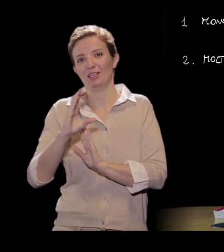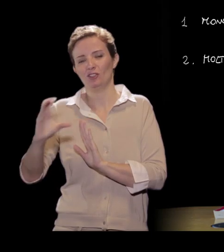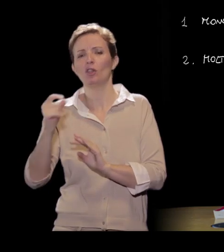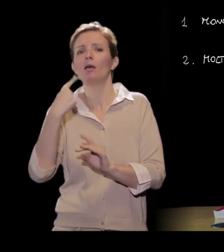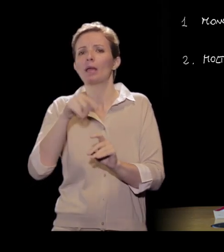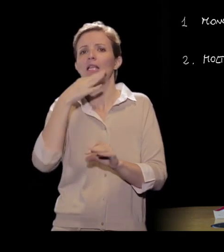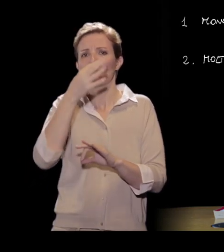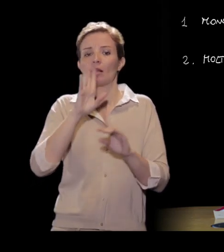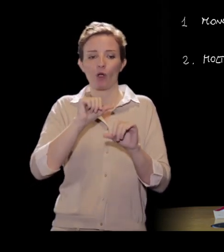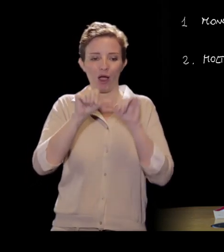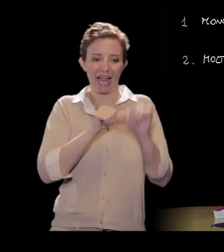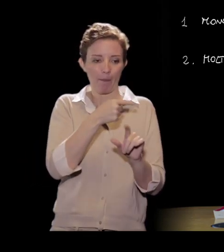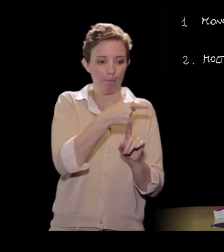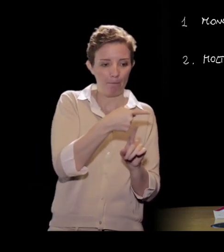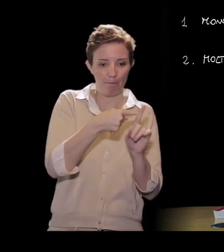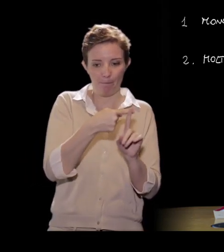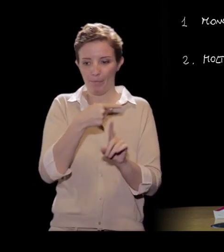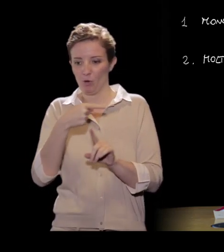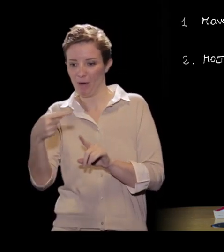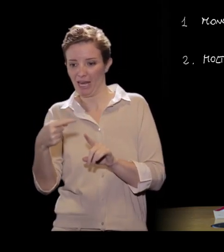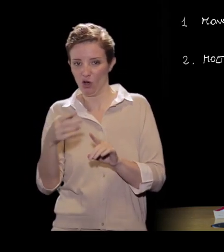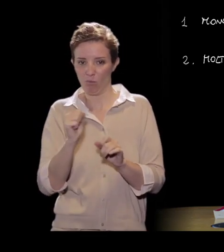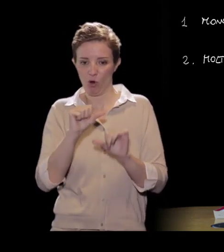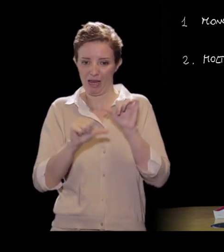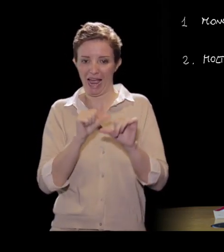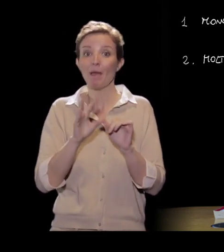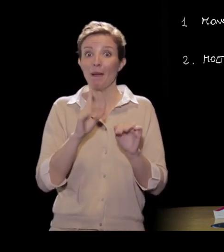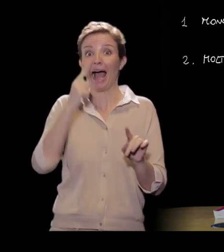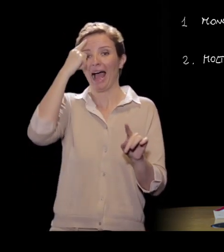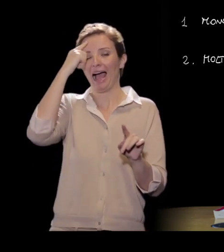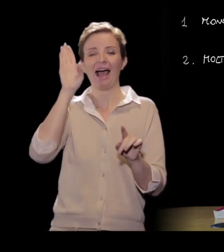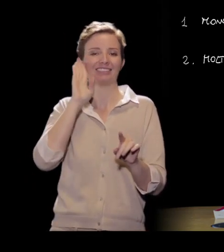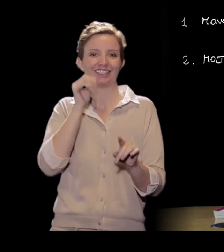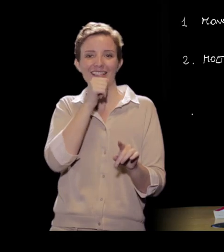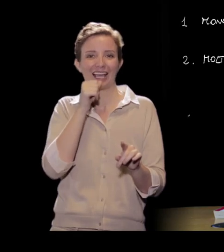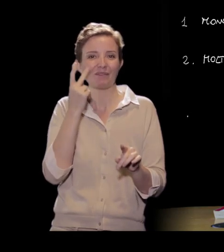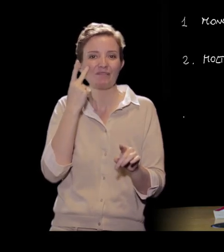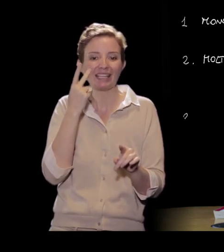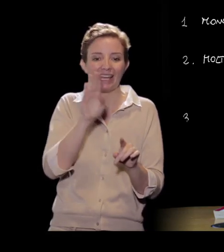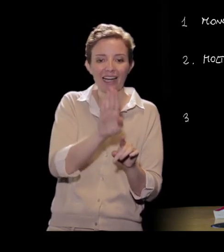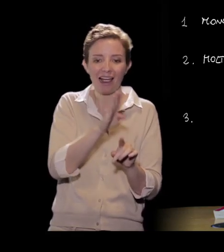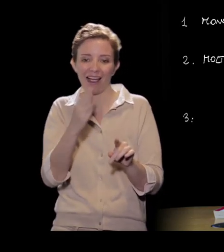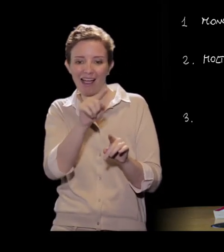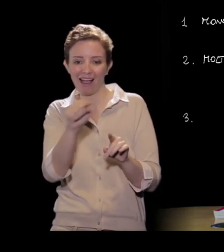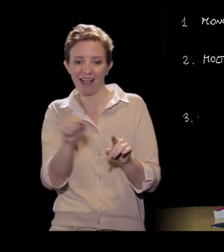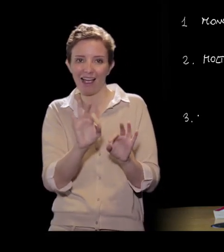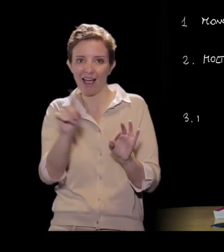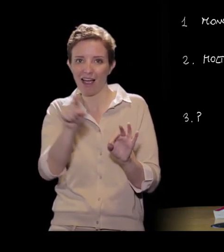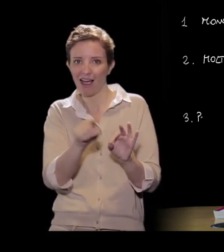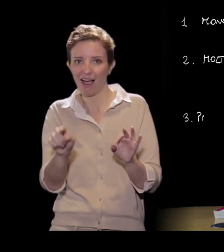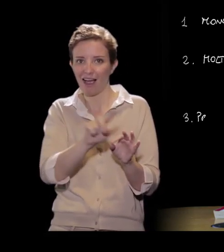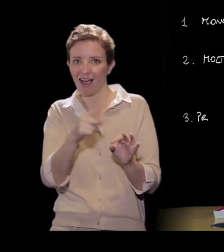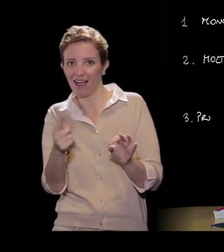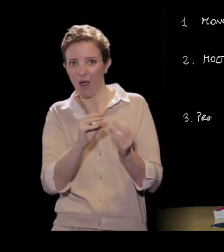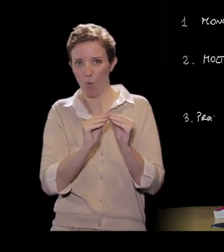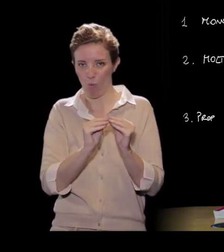segni dei due membri di una disuguaglianza ma bisogna avere l'accortezza di cambiare anche il verso della disuguaglianza stessa la terza proprietà ancora importante